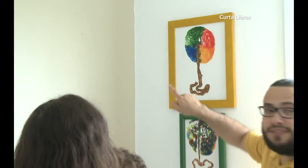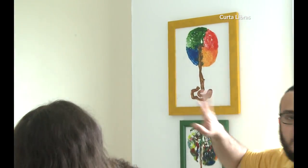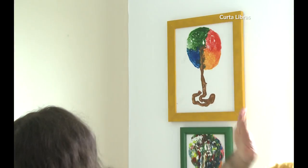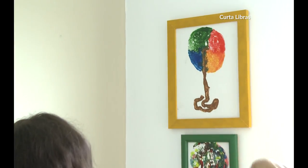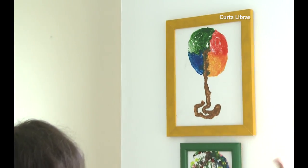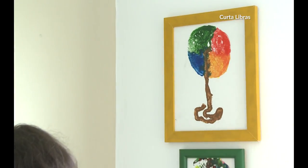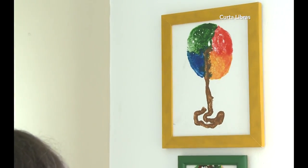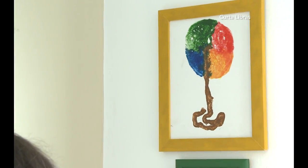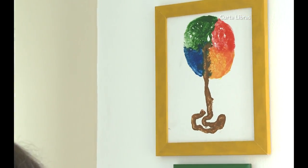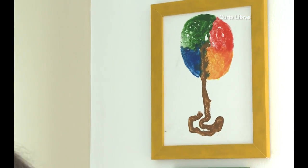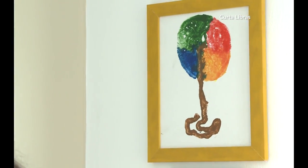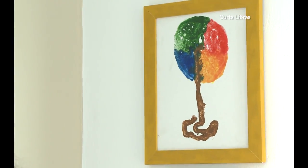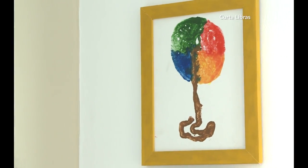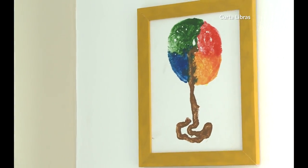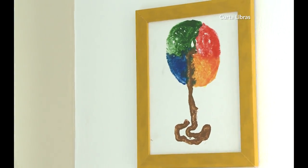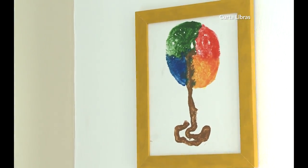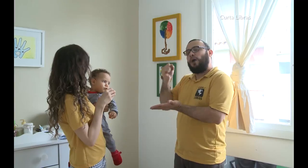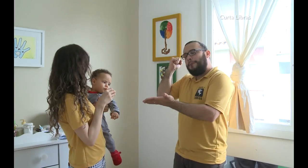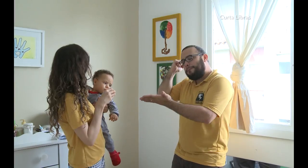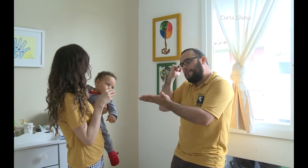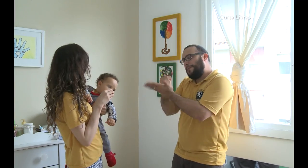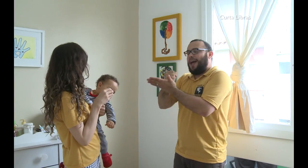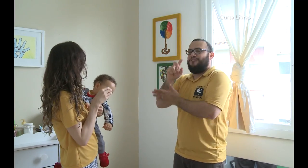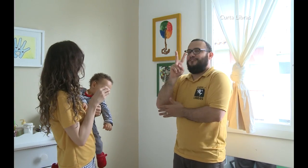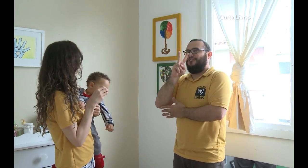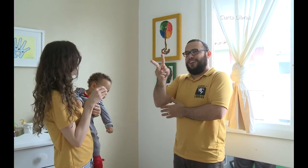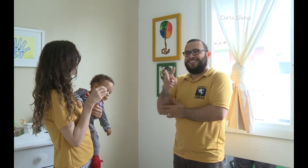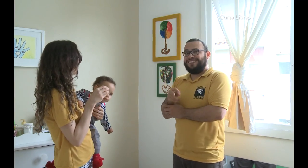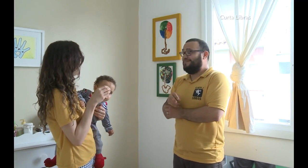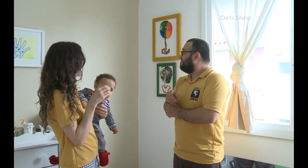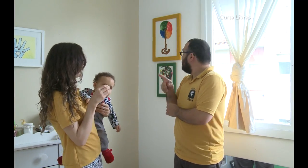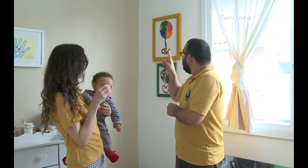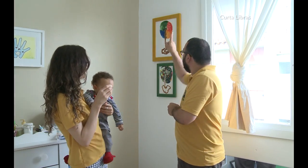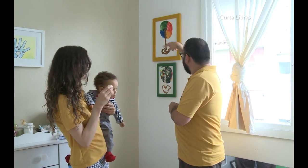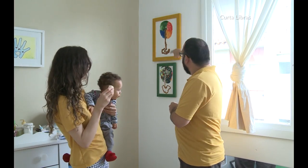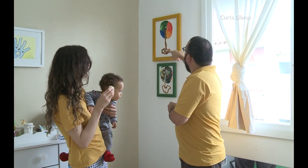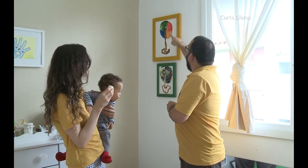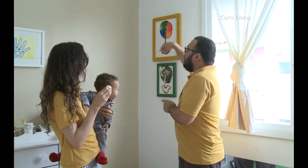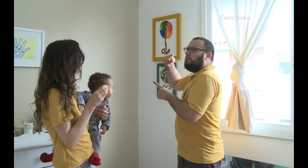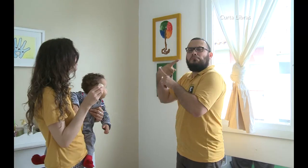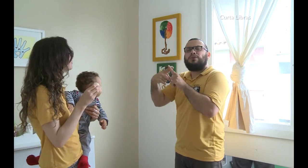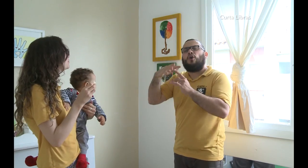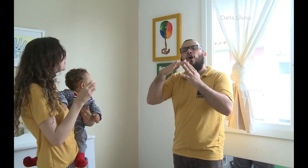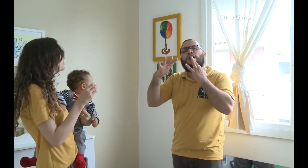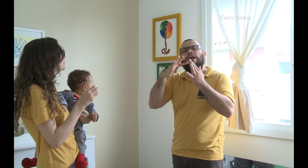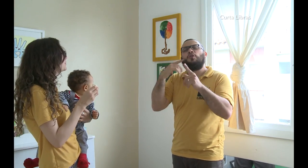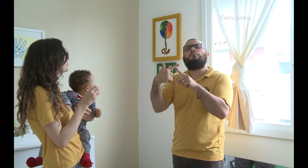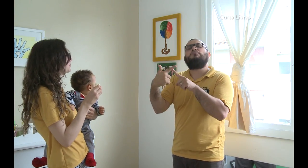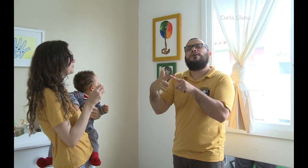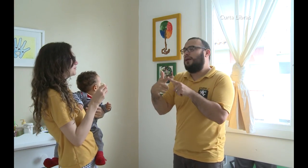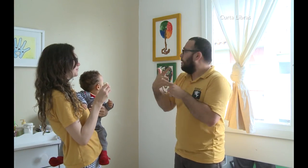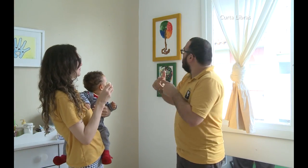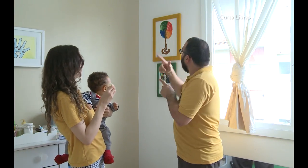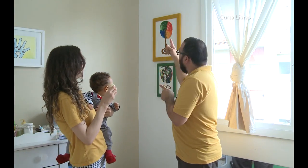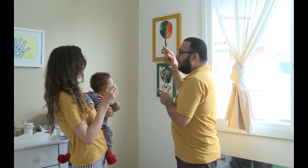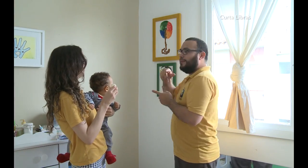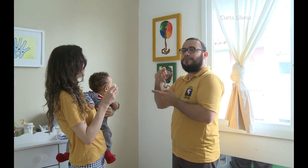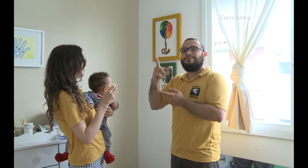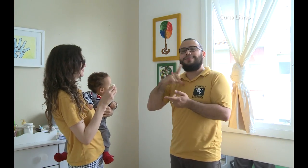E é uma marca muito forte Mas por que ela é colorida? Bom, cada cor tem um significado Eu nasci